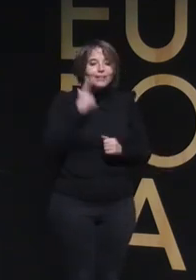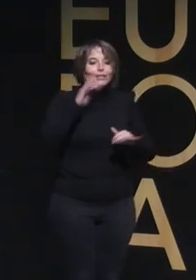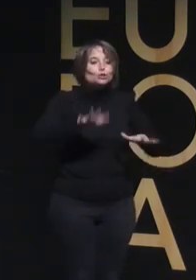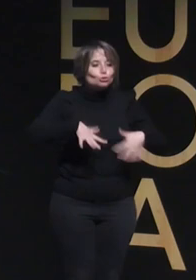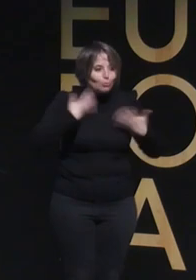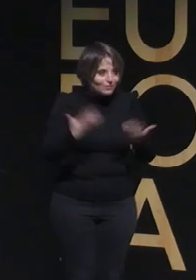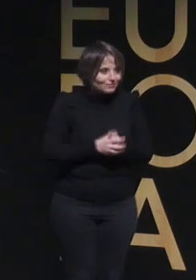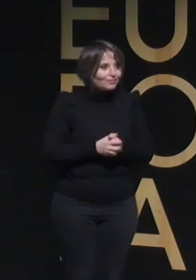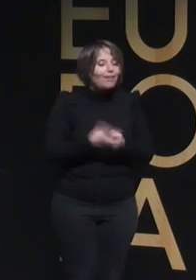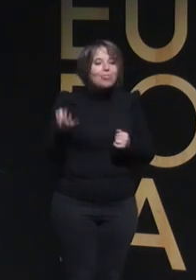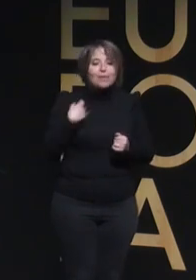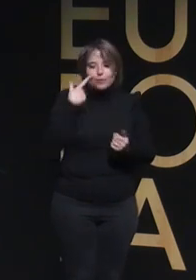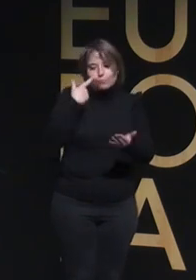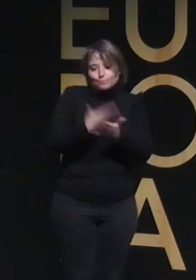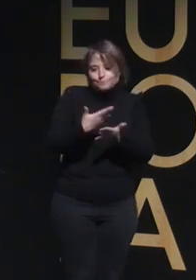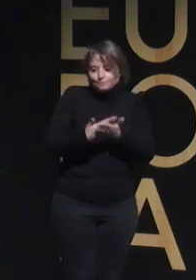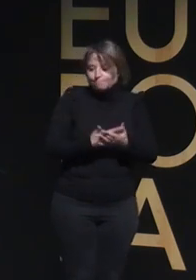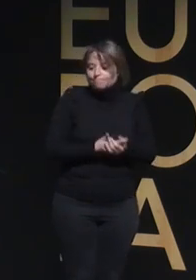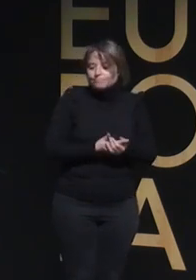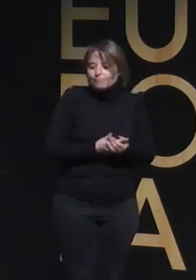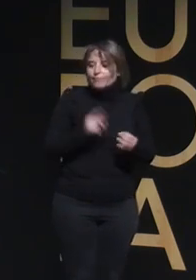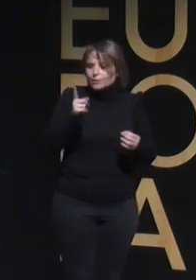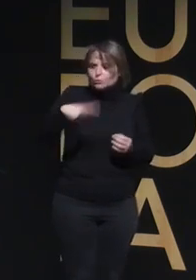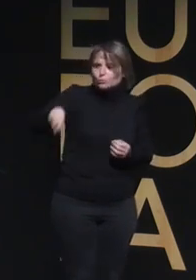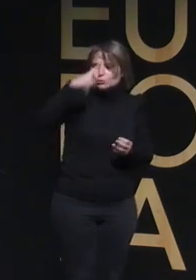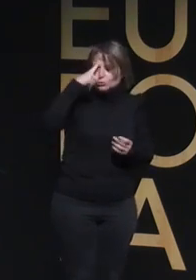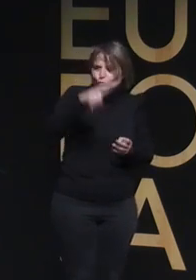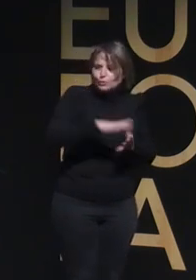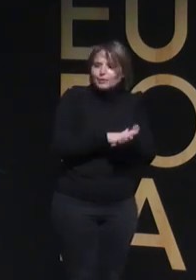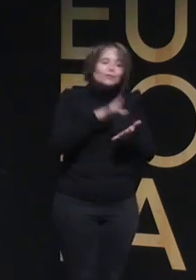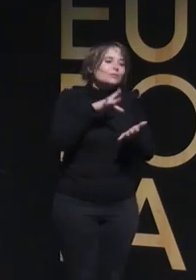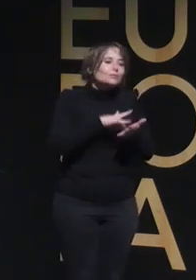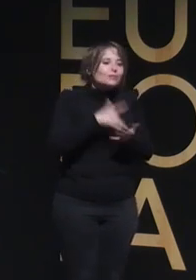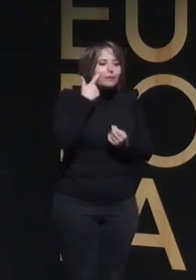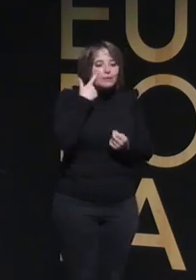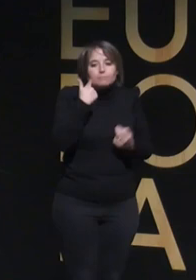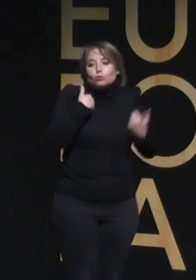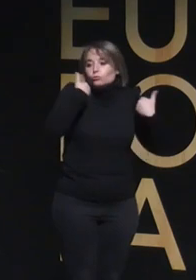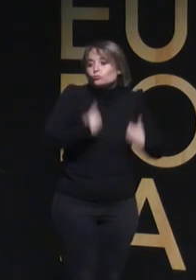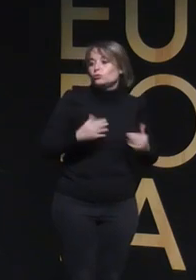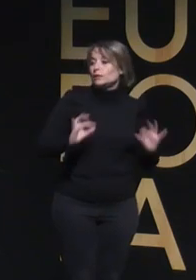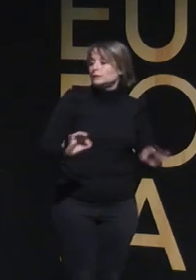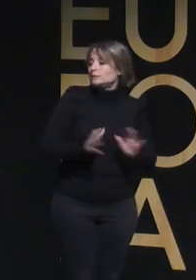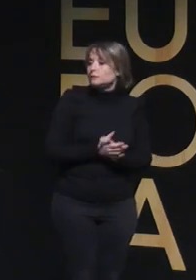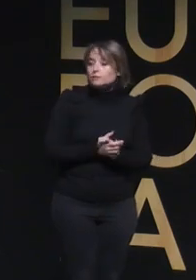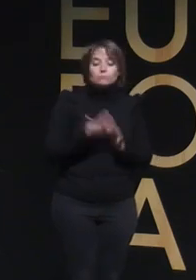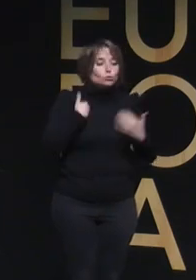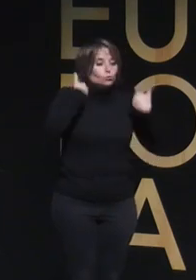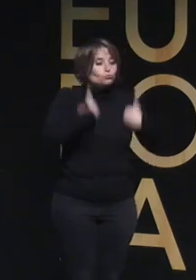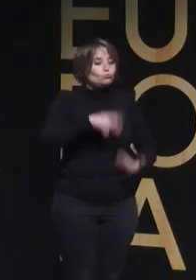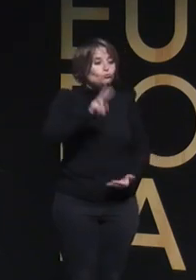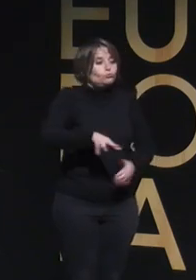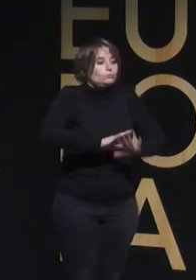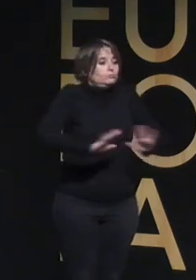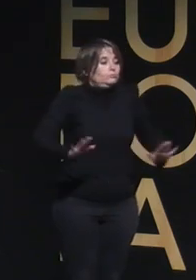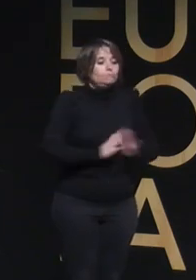Tiene que haber una parte de autenticidad. Y esto, quienes estéis aquí lo sabéis. Hay una parte de autenticidad que es, mira, yo soy así. O sea, el síndrome yo soy así,